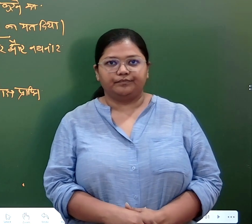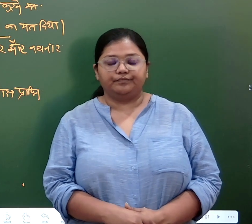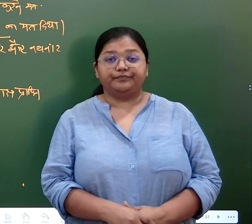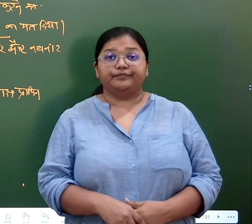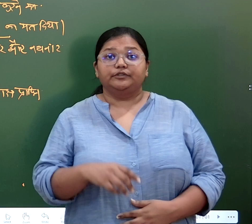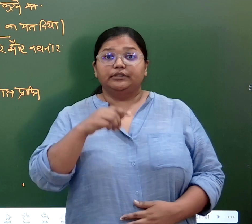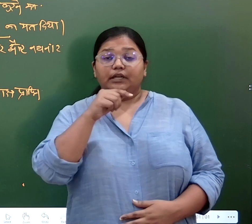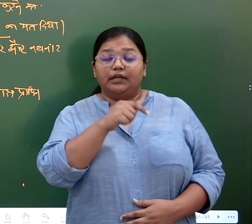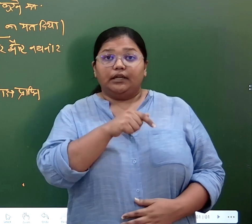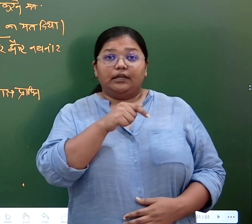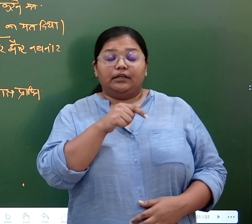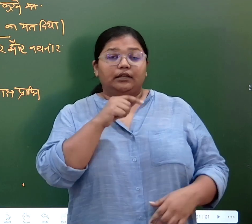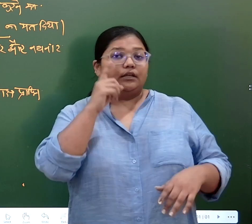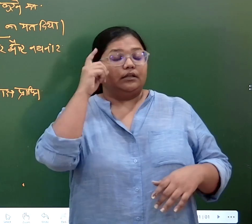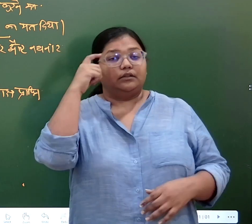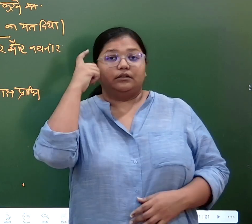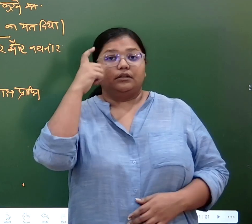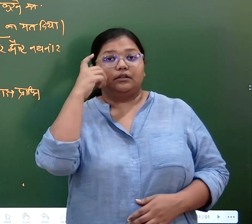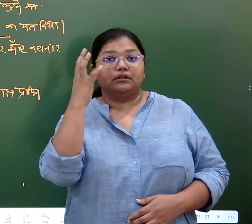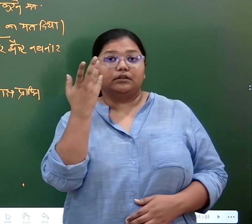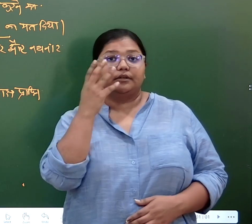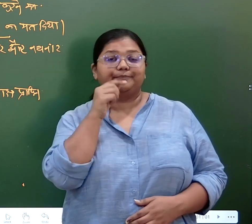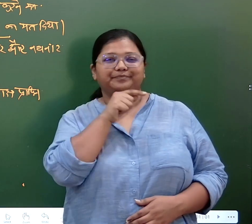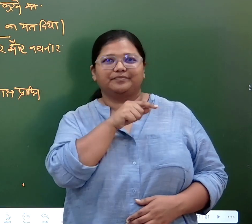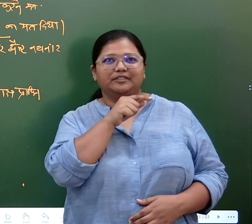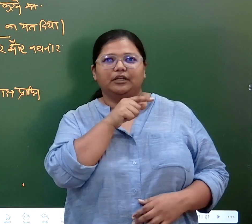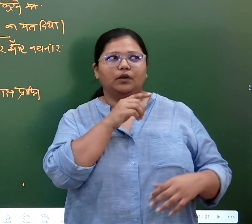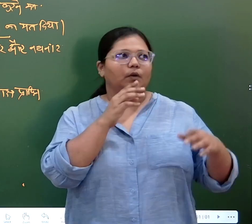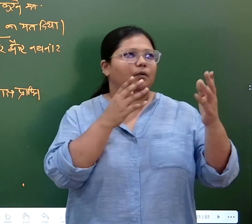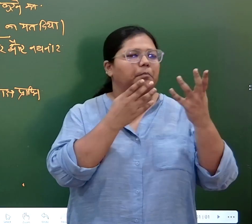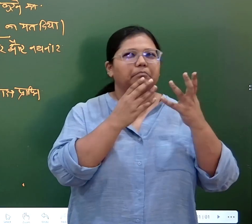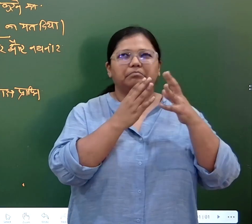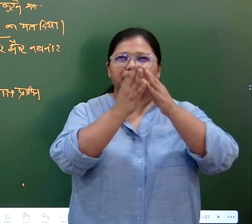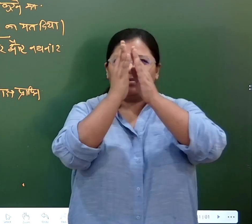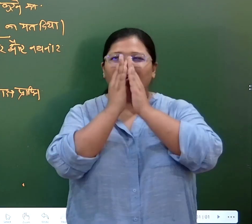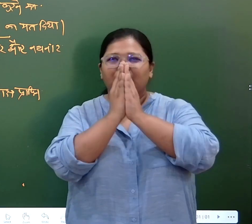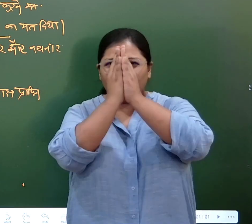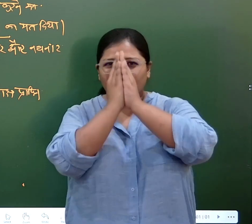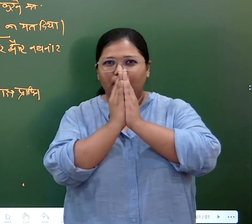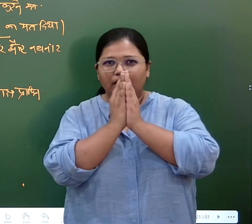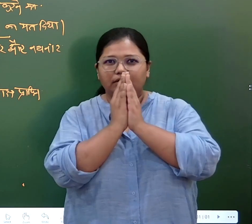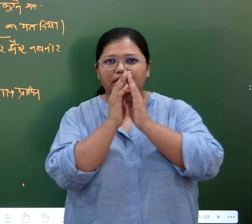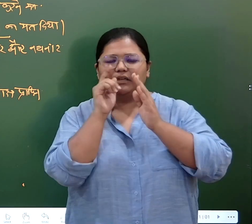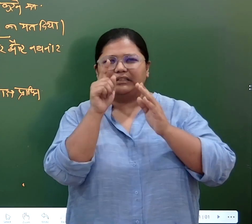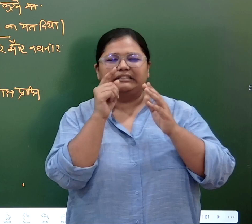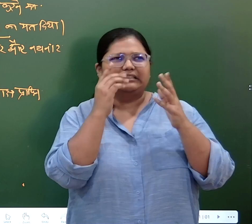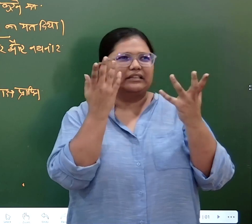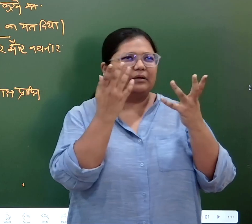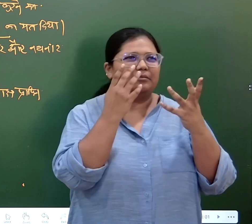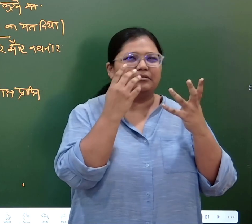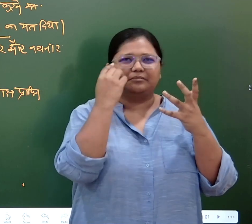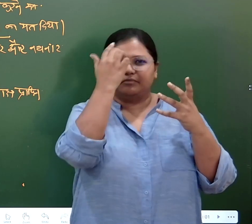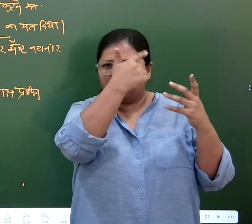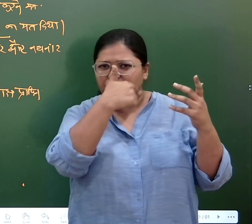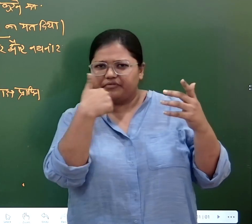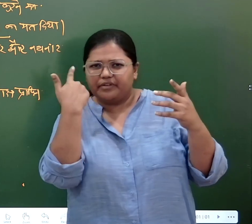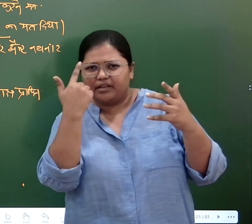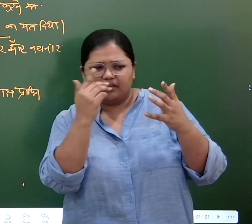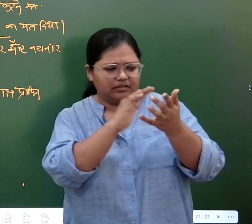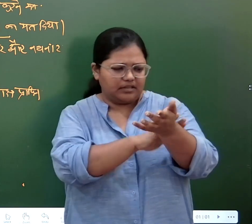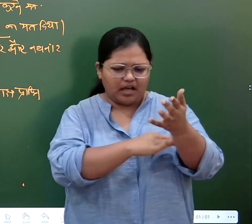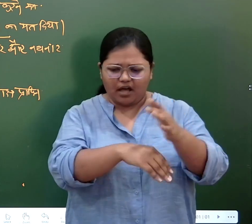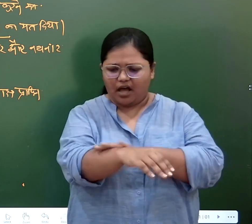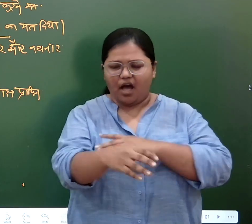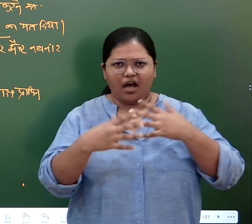नहीं होता, ठीक है। लेकिन निर्गुण भक्ति वाले मानते हैं कि ईश्वर का एक स्वरूप होता है, उसके भी हाथ पैर होते हैं, रूप